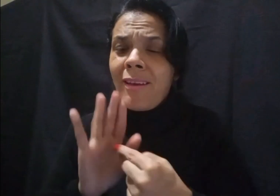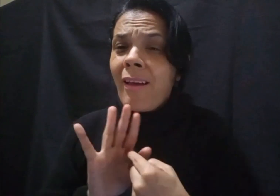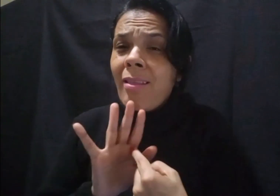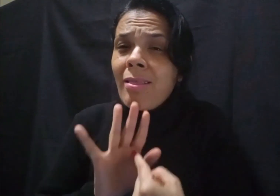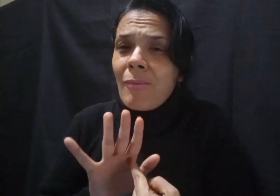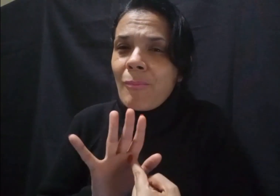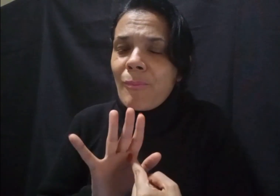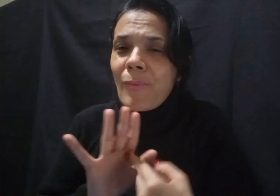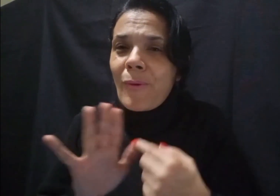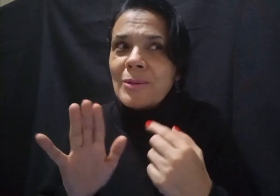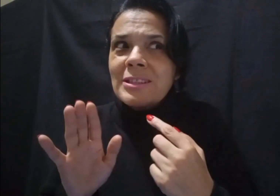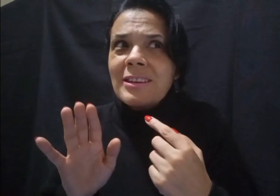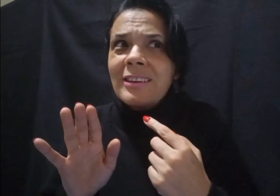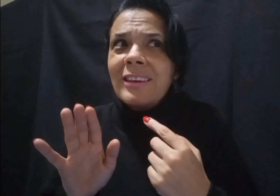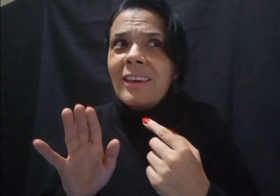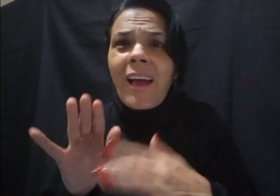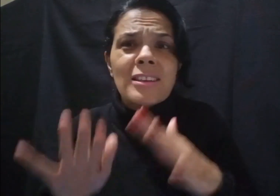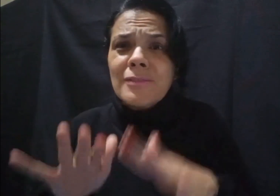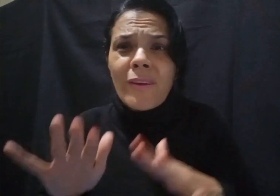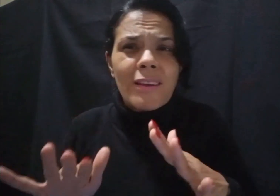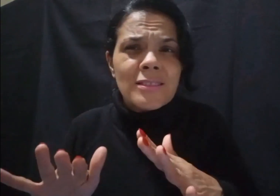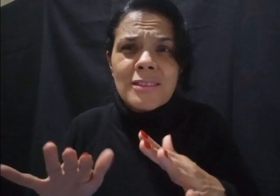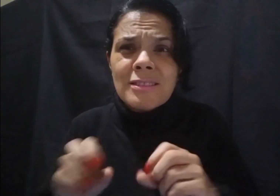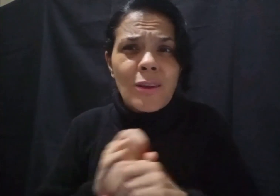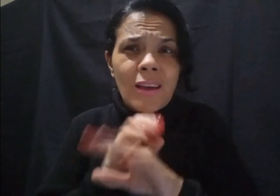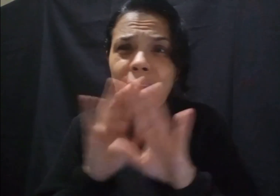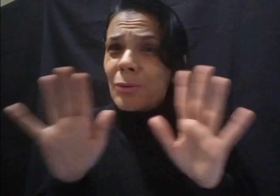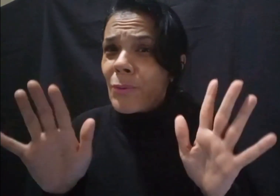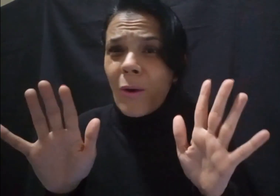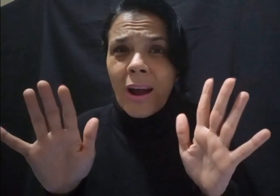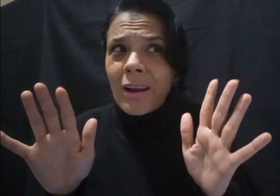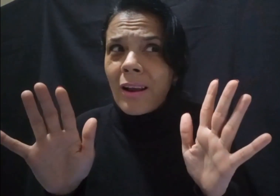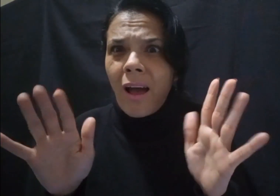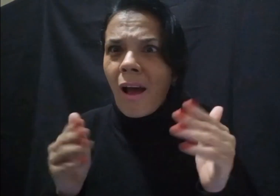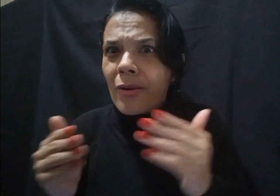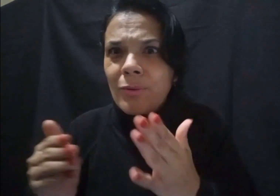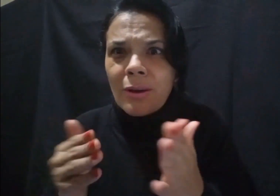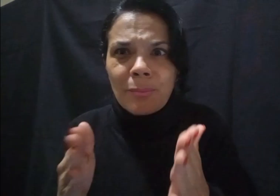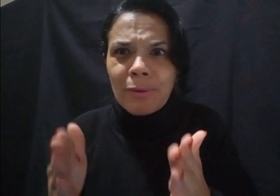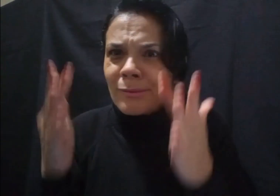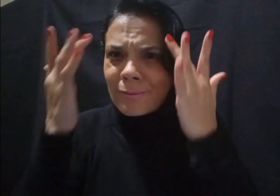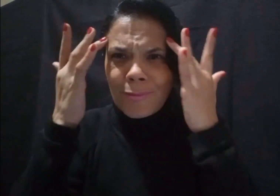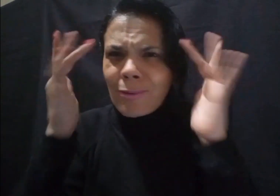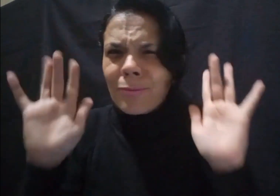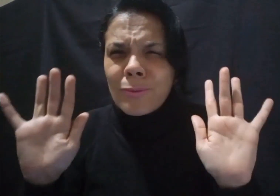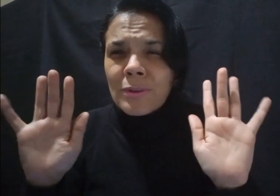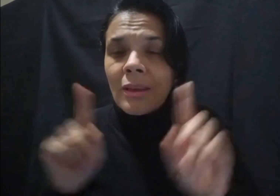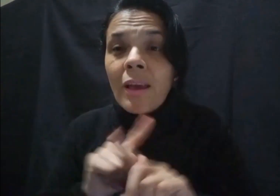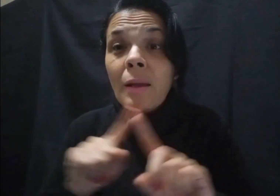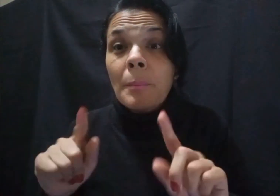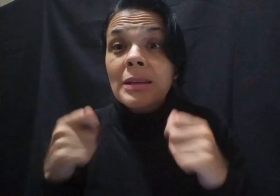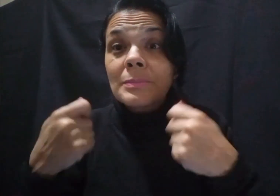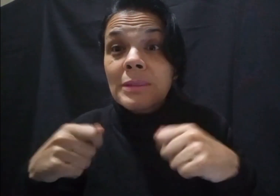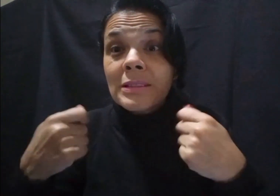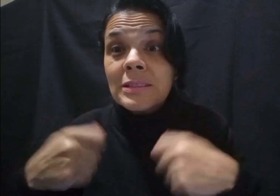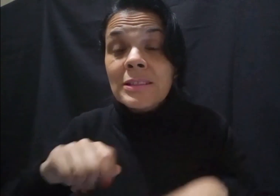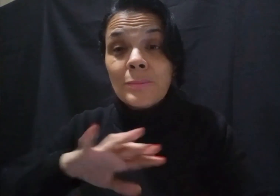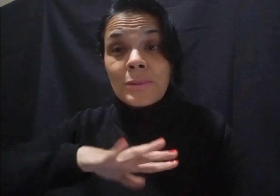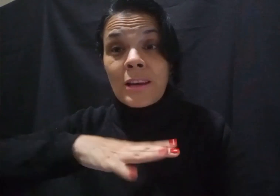mesmo sem ver claramente o caminho. Mas não precisamos olhar apenas para os grandes personagens bíblicos. A